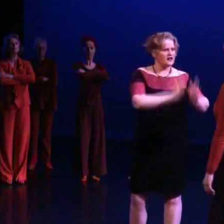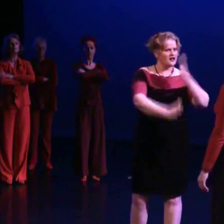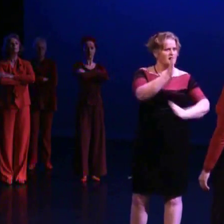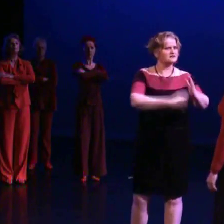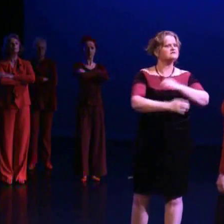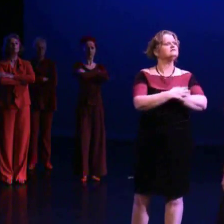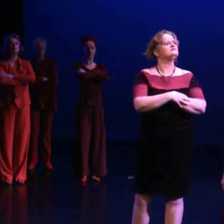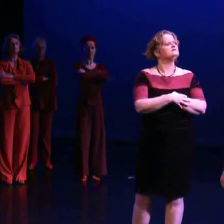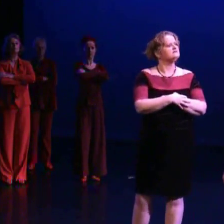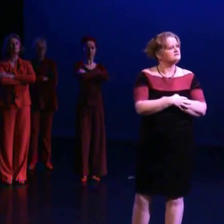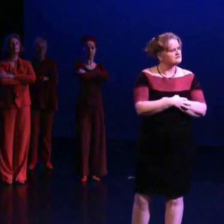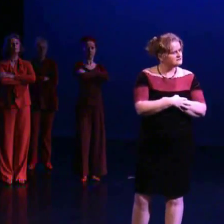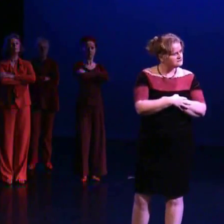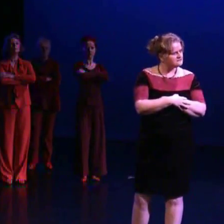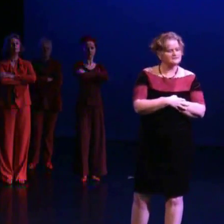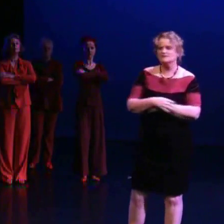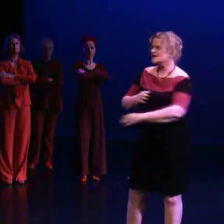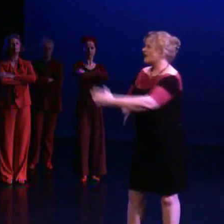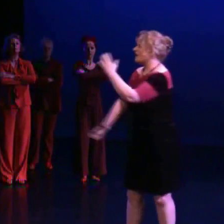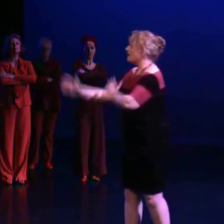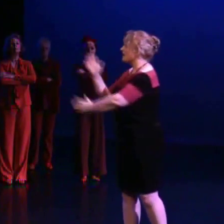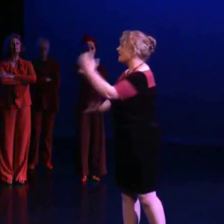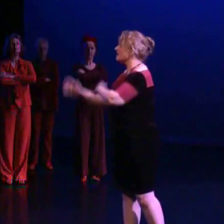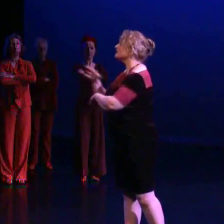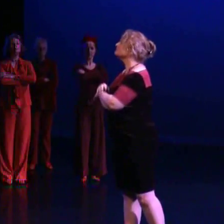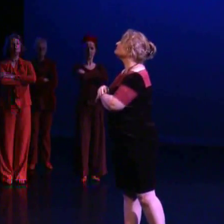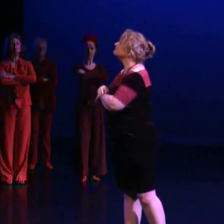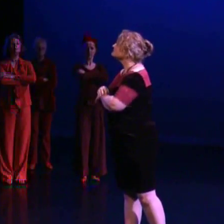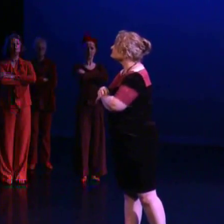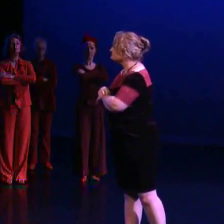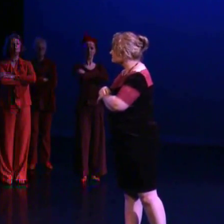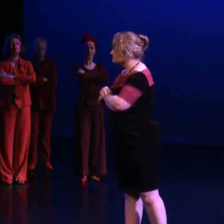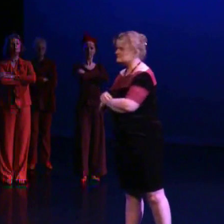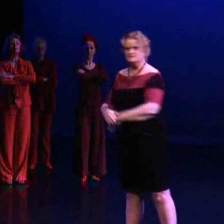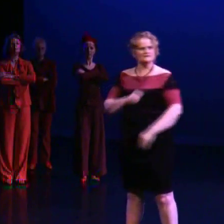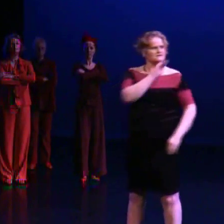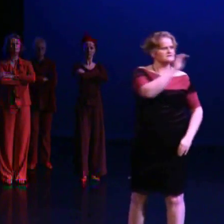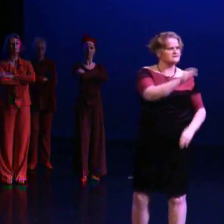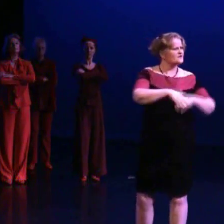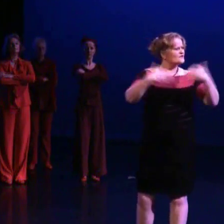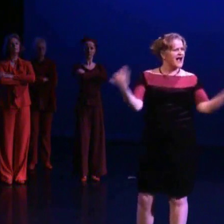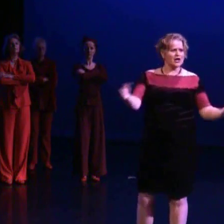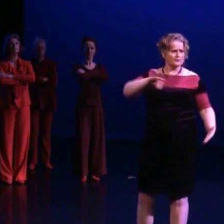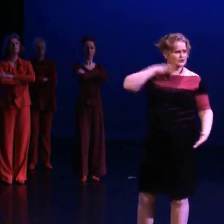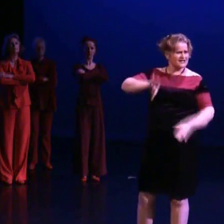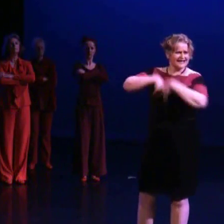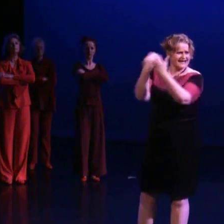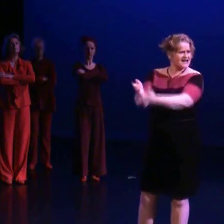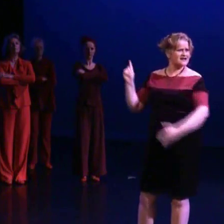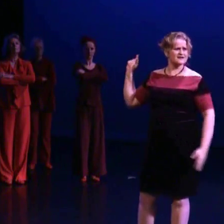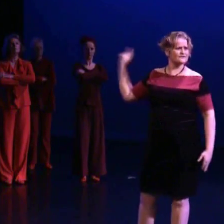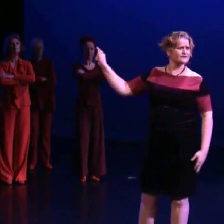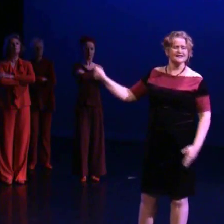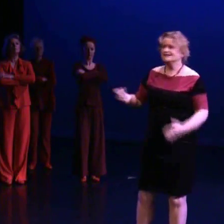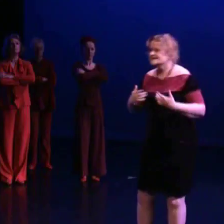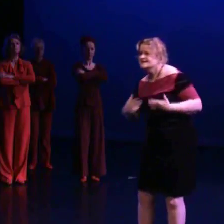En als wij haar dan antwoordden, dan knikte ze heel meelevend. Ach zo! Ze vroegen mij waarom ik mijn man